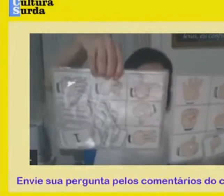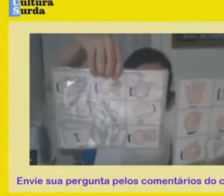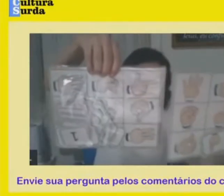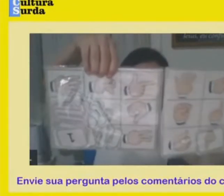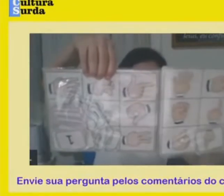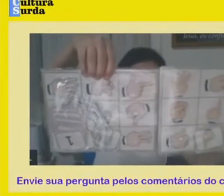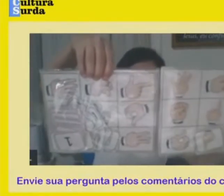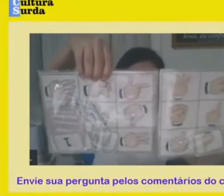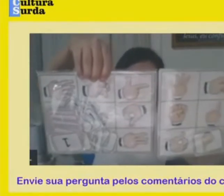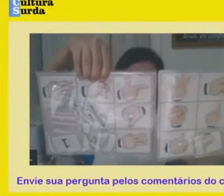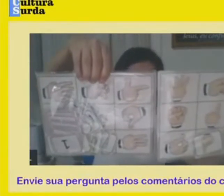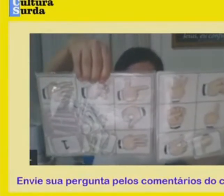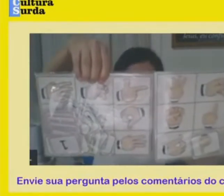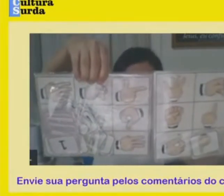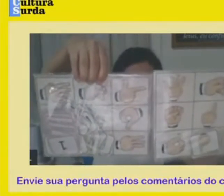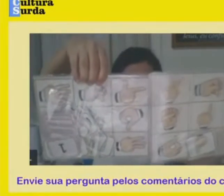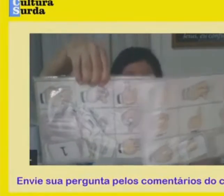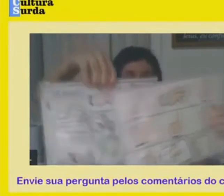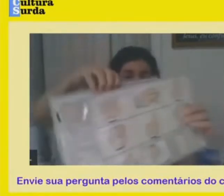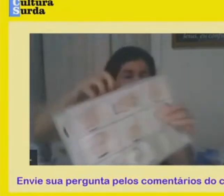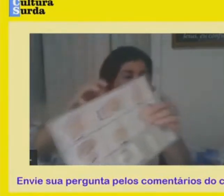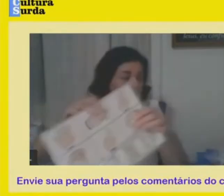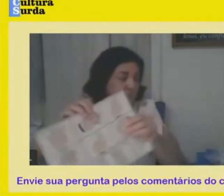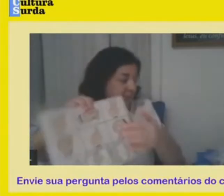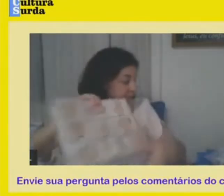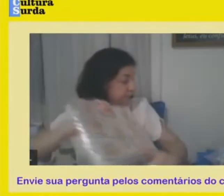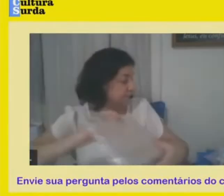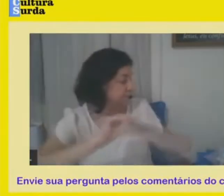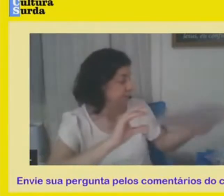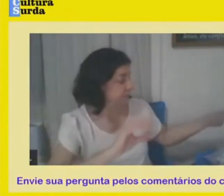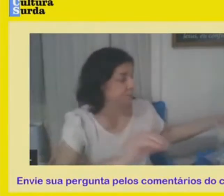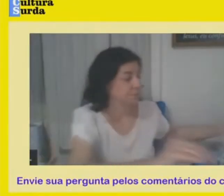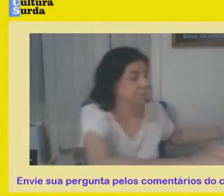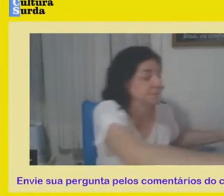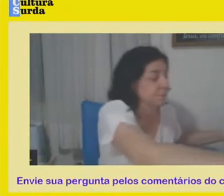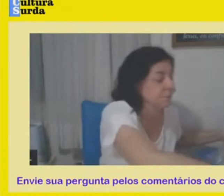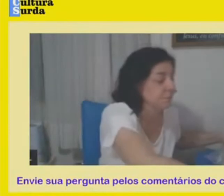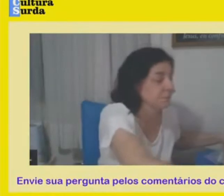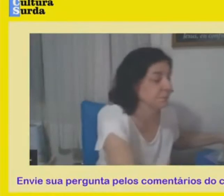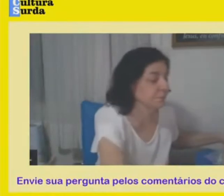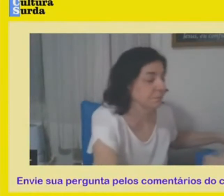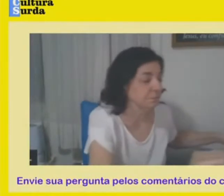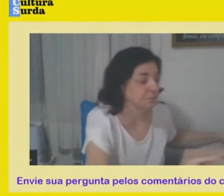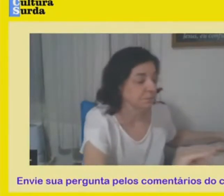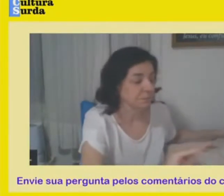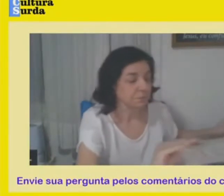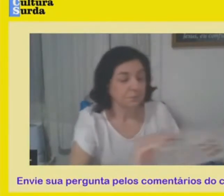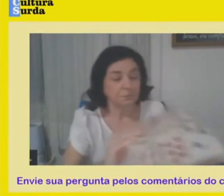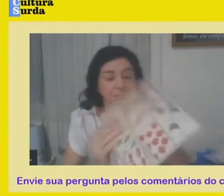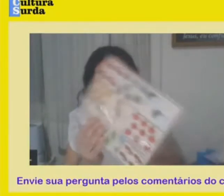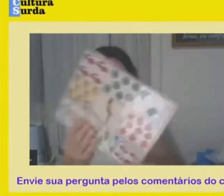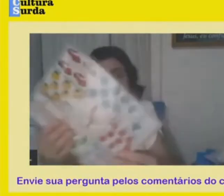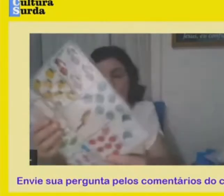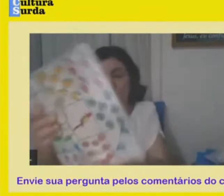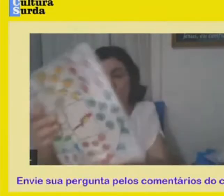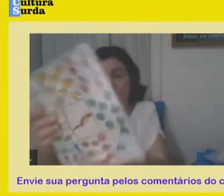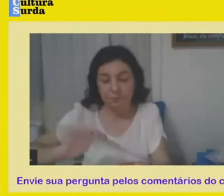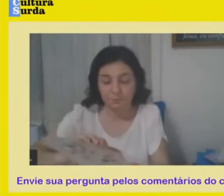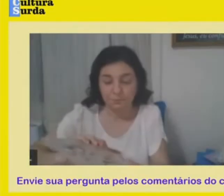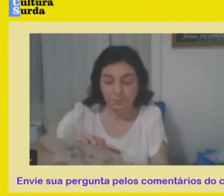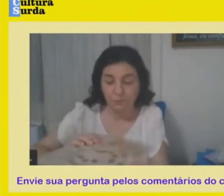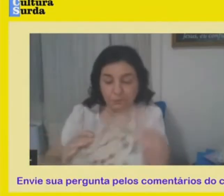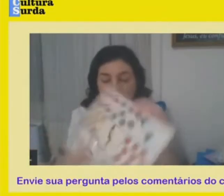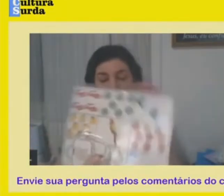e a associação com o número escrito da língua